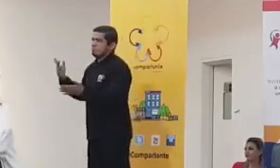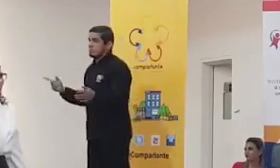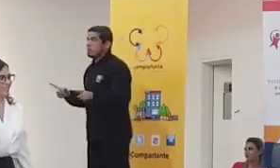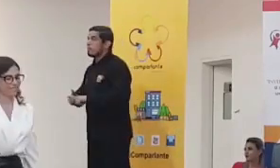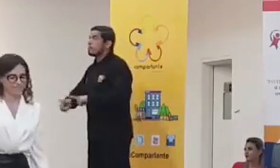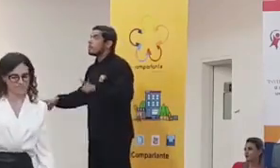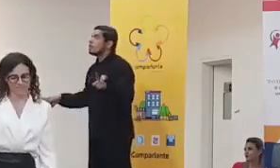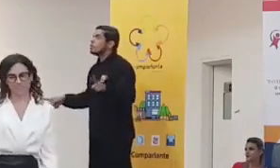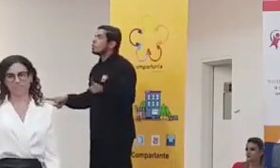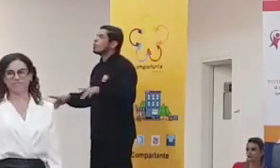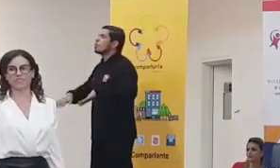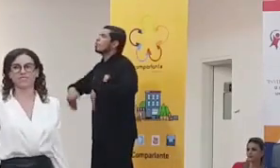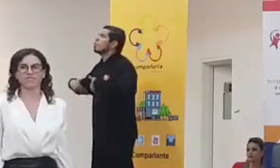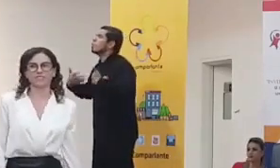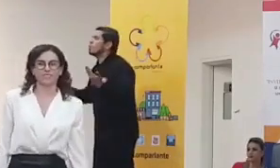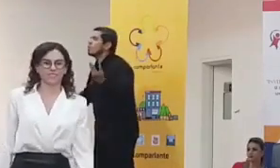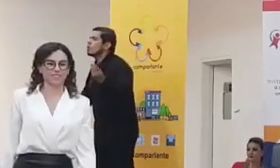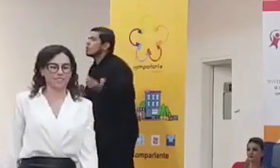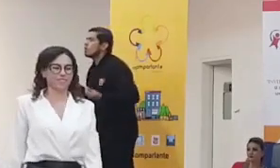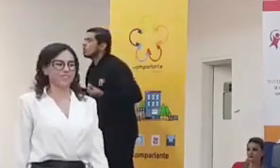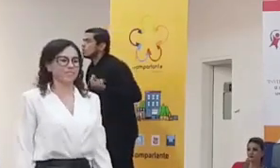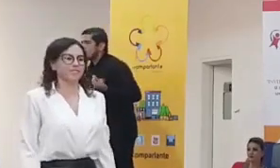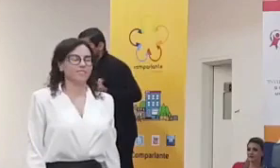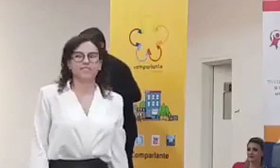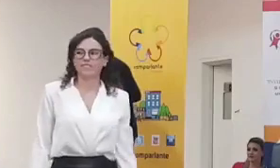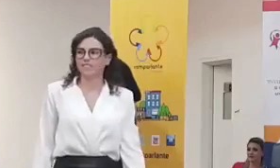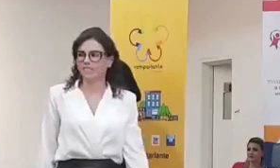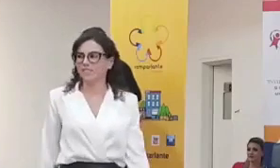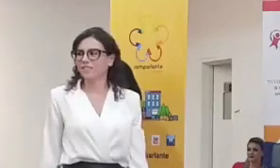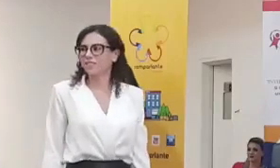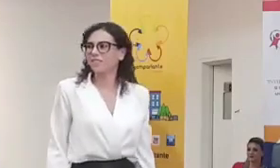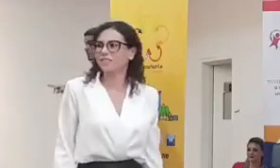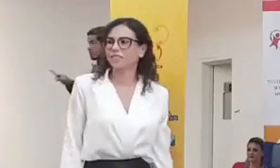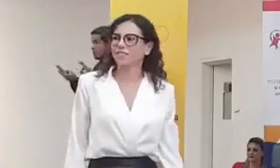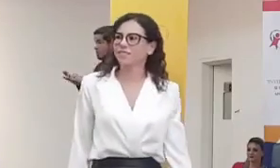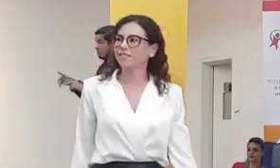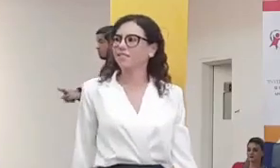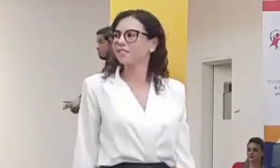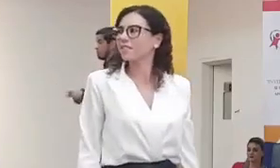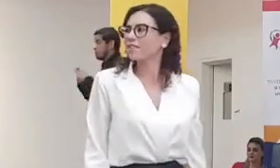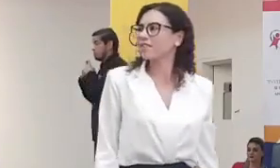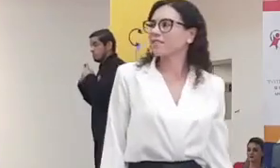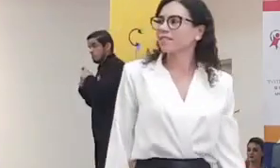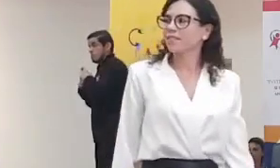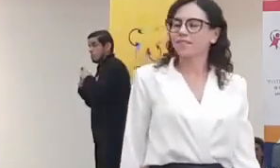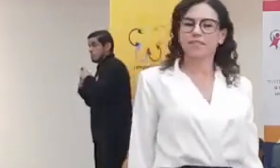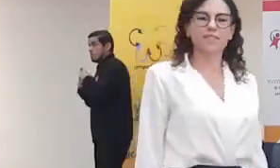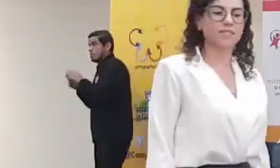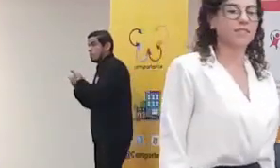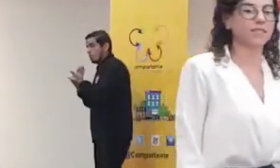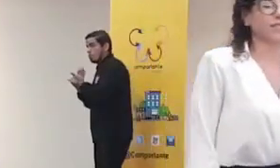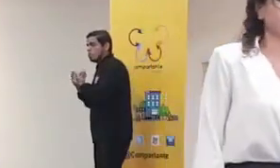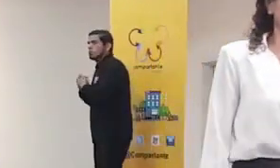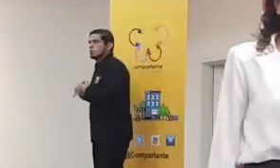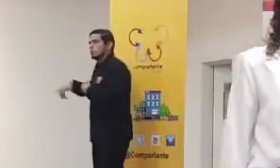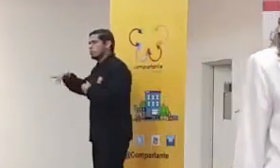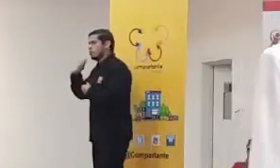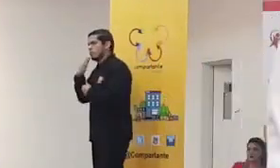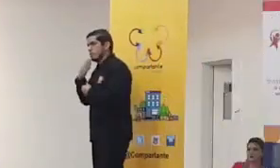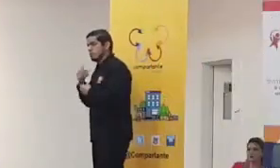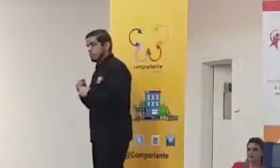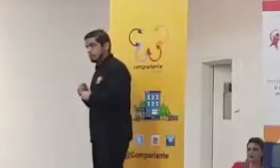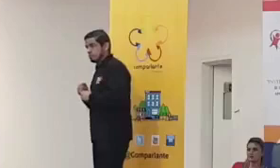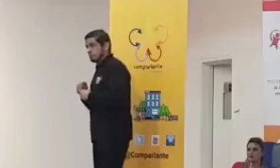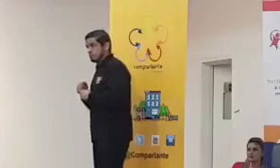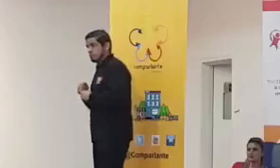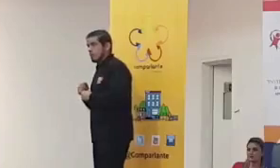se afronta de una manera que creo que es esencial en un inicio y que es algo muy común que